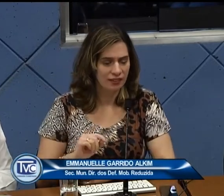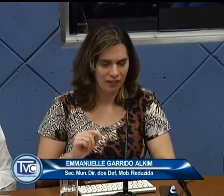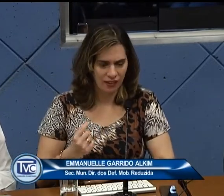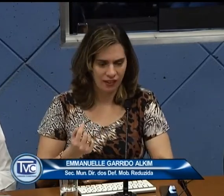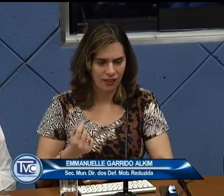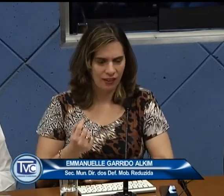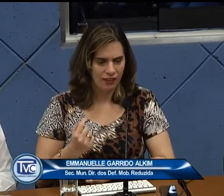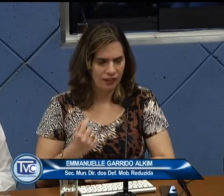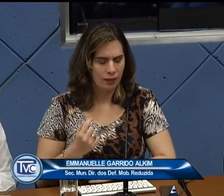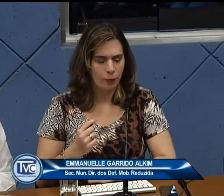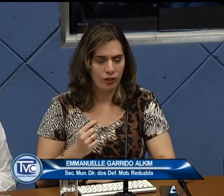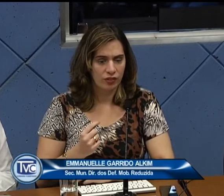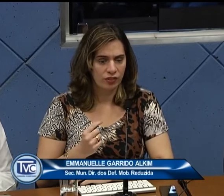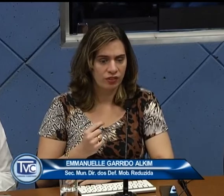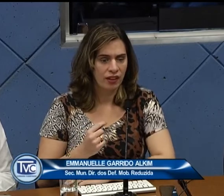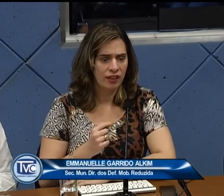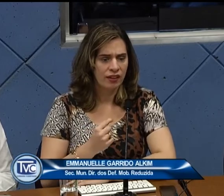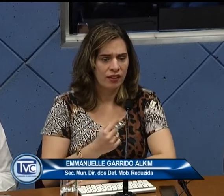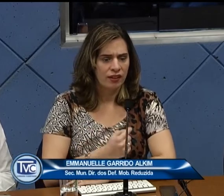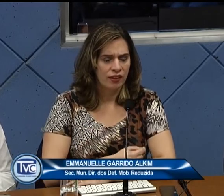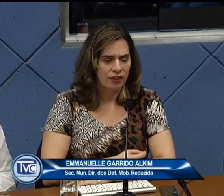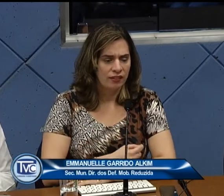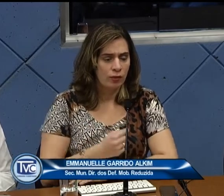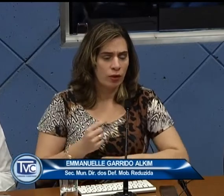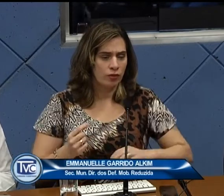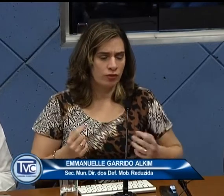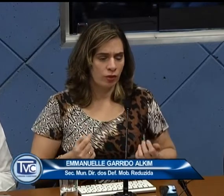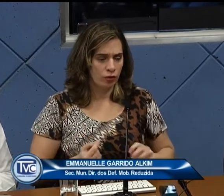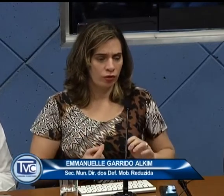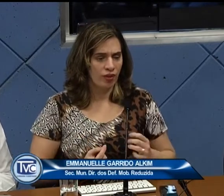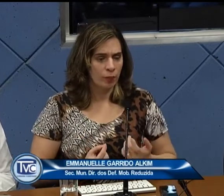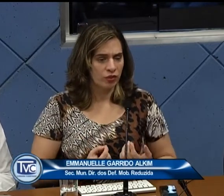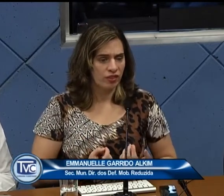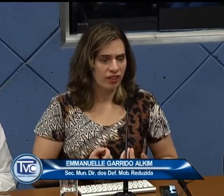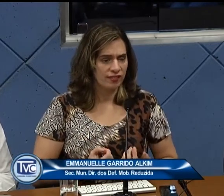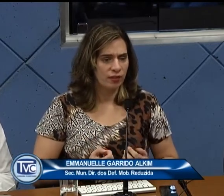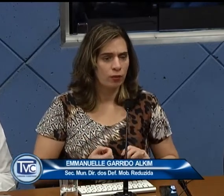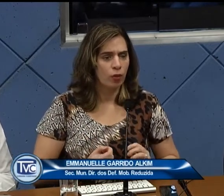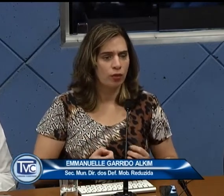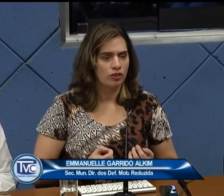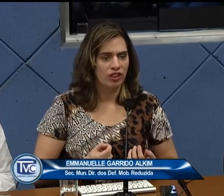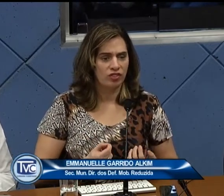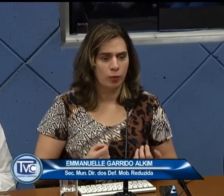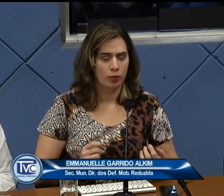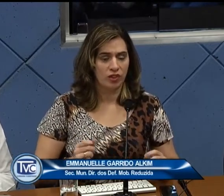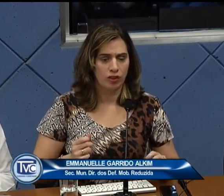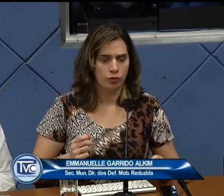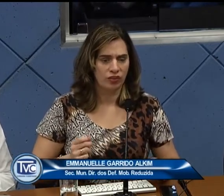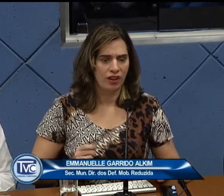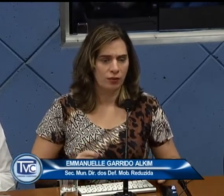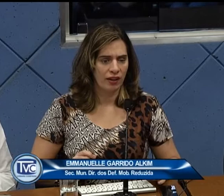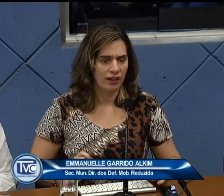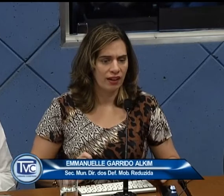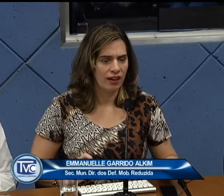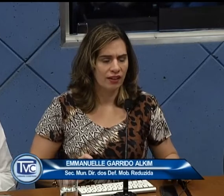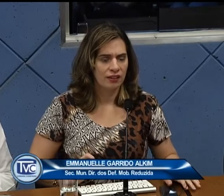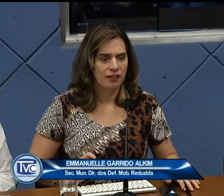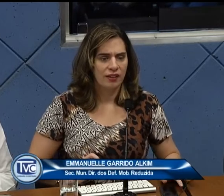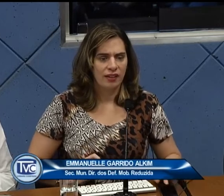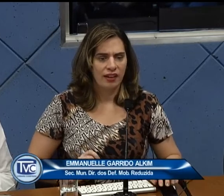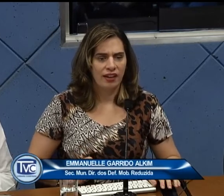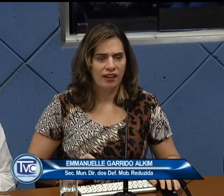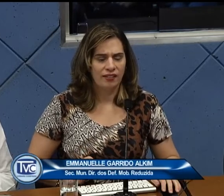aprovaria, né, depois, né? Então, nós tivemos essa questão. Hoje, esse processo está no